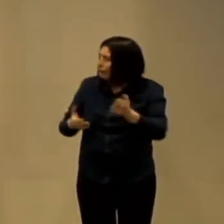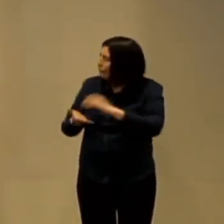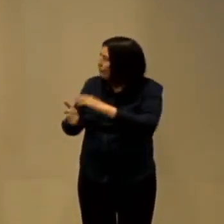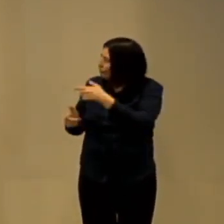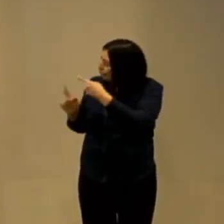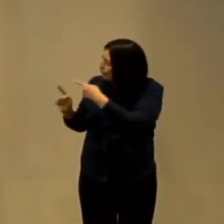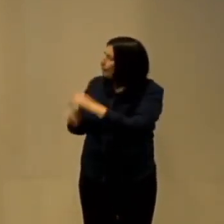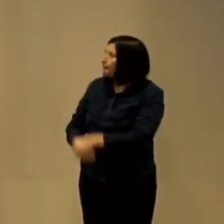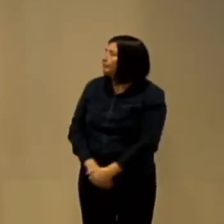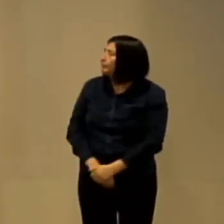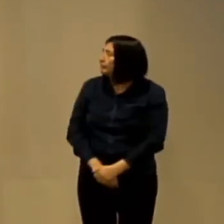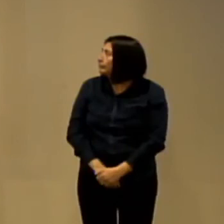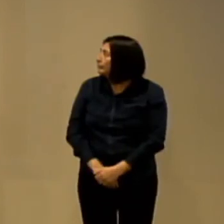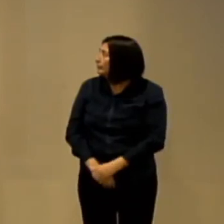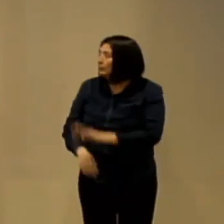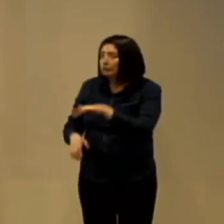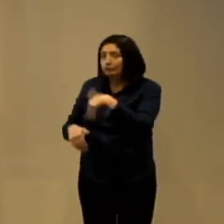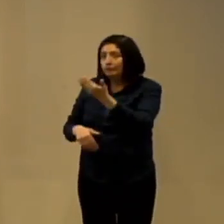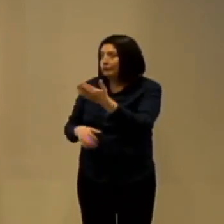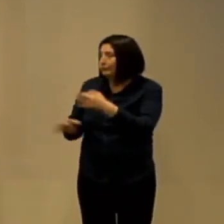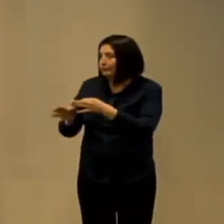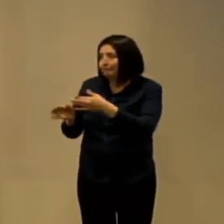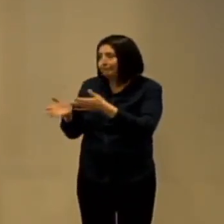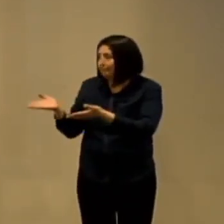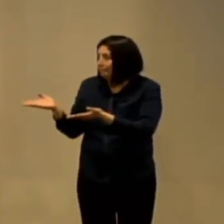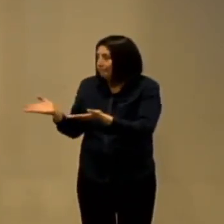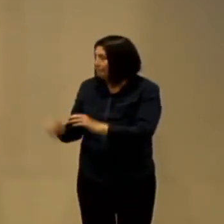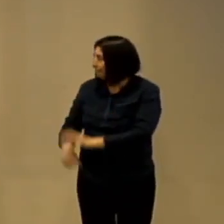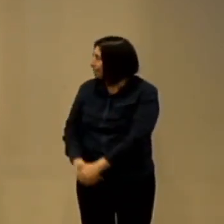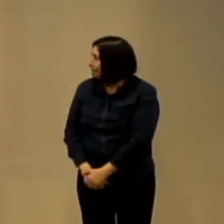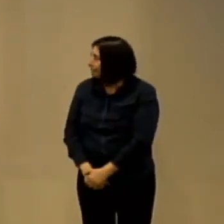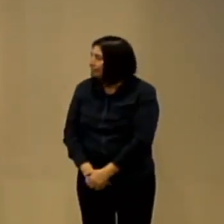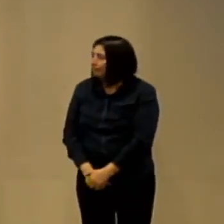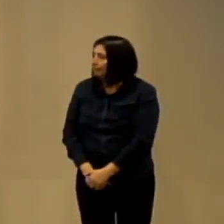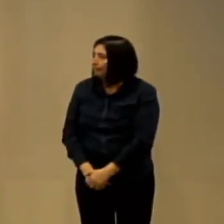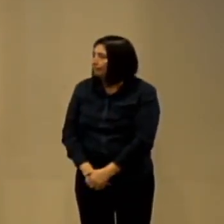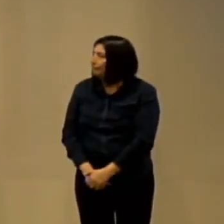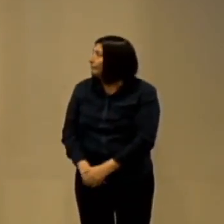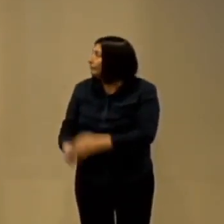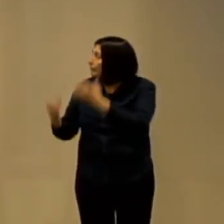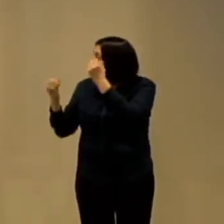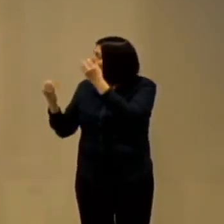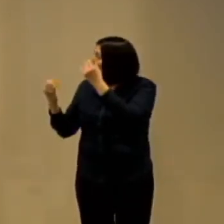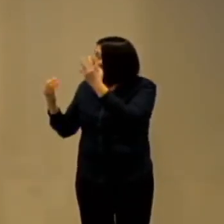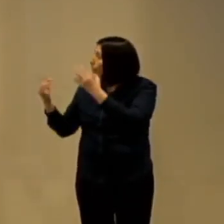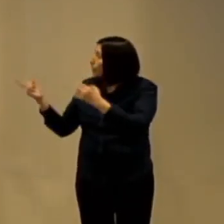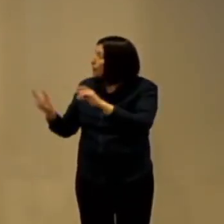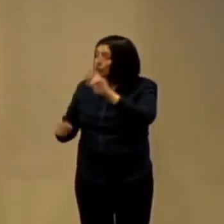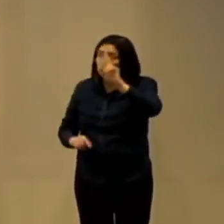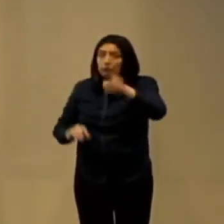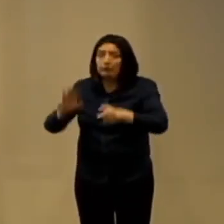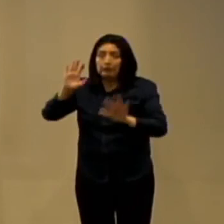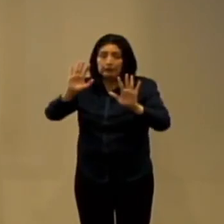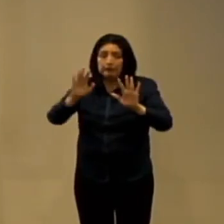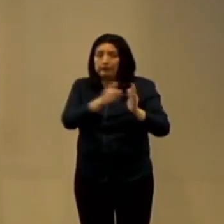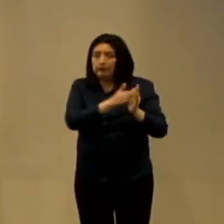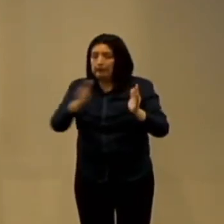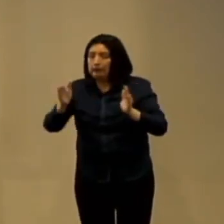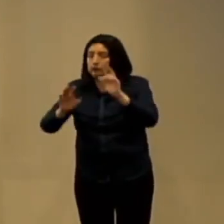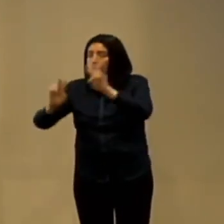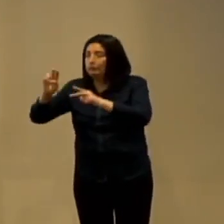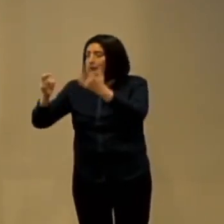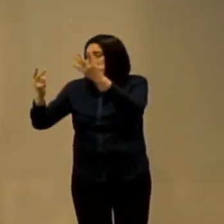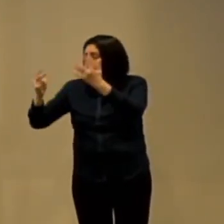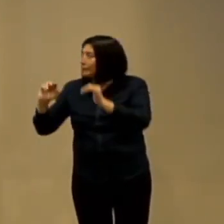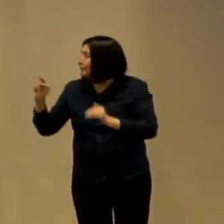nuevamente. Bueno, esto es para explicarles de la información que tenemos del 2015 al 2017. Estas